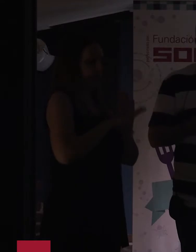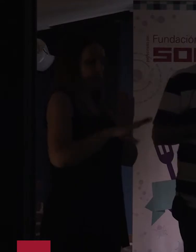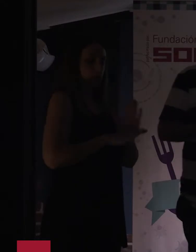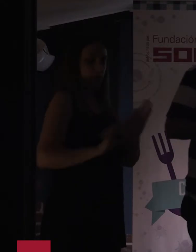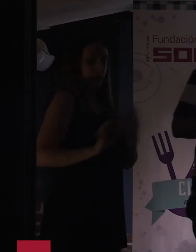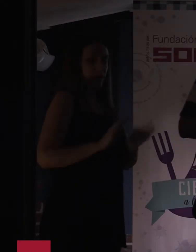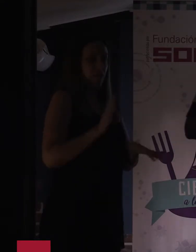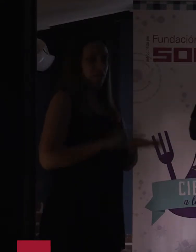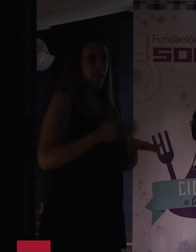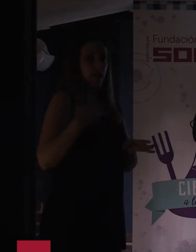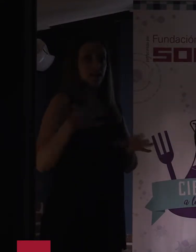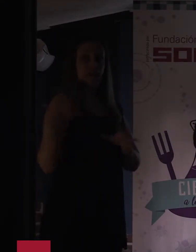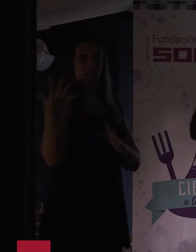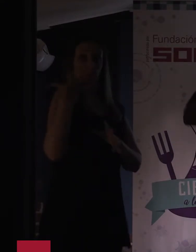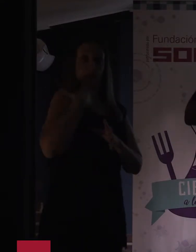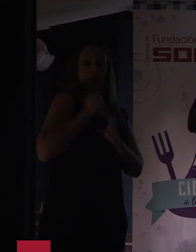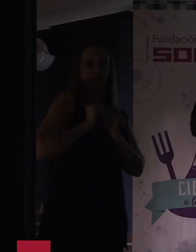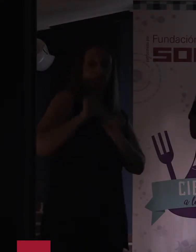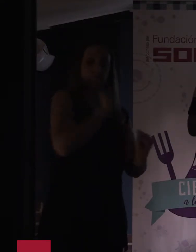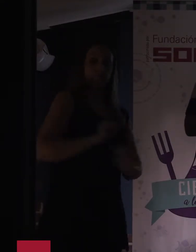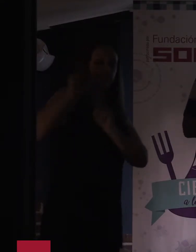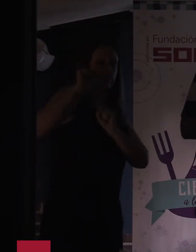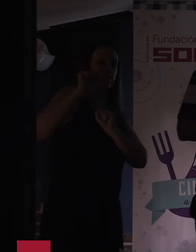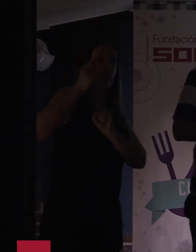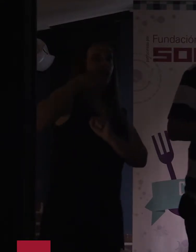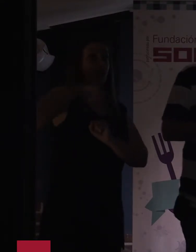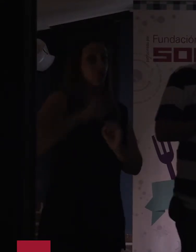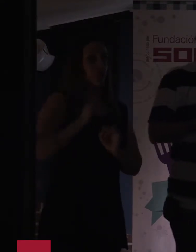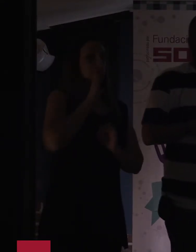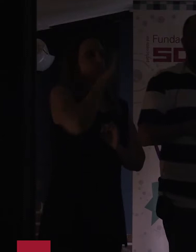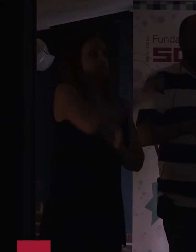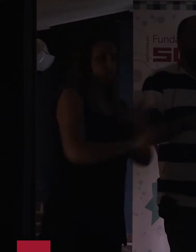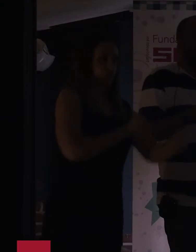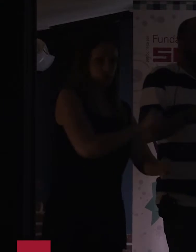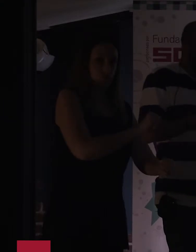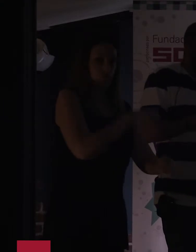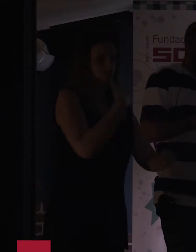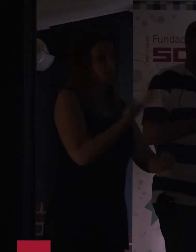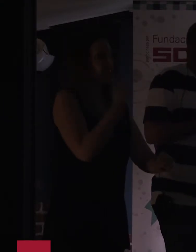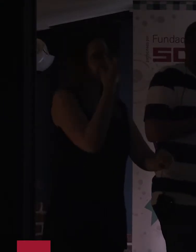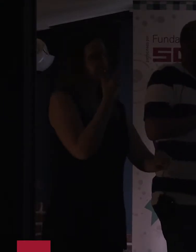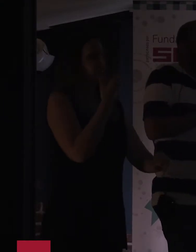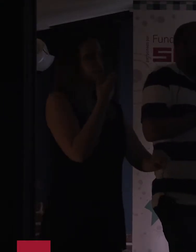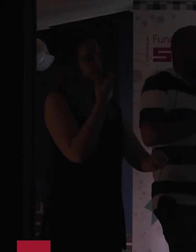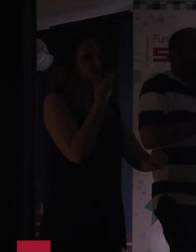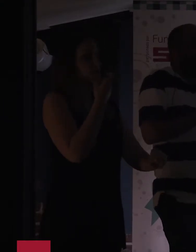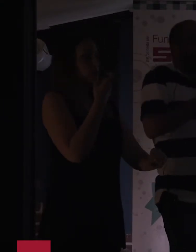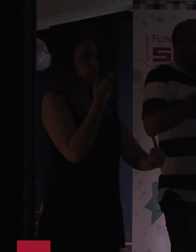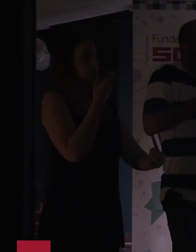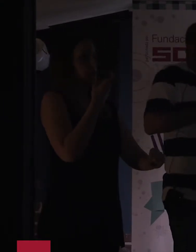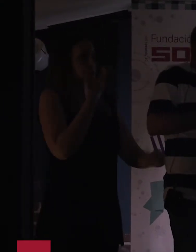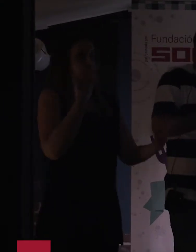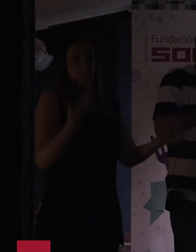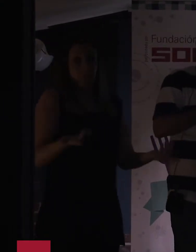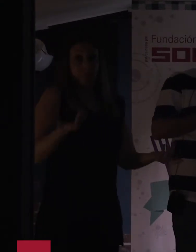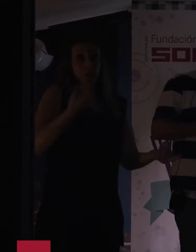a las invasiones. Y lo que nosotros vamos a hacer es invadir. Así que necesitamos que